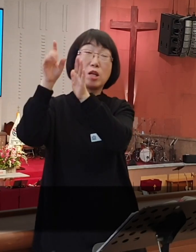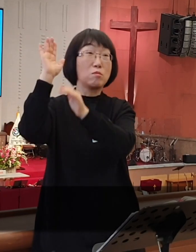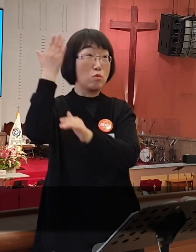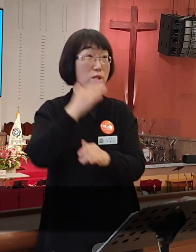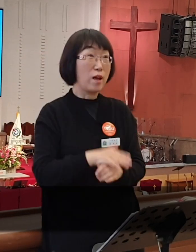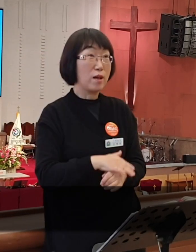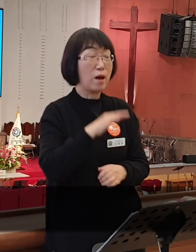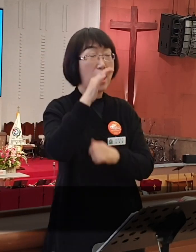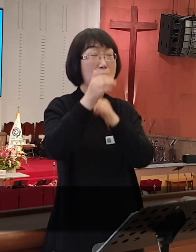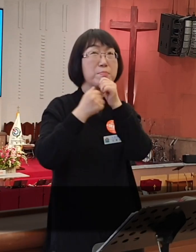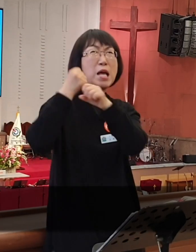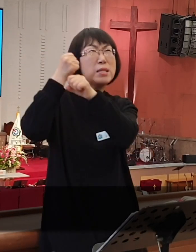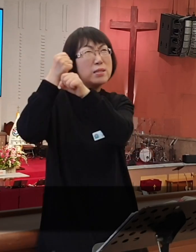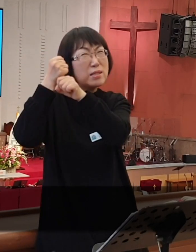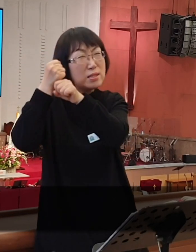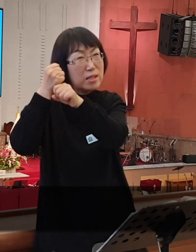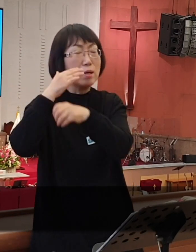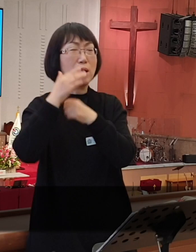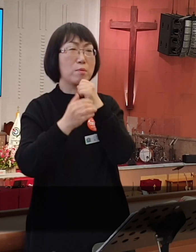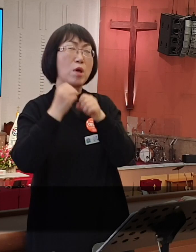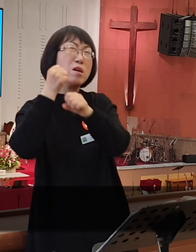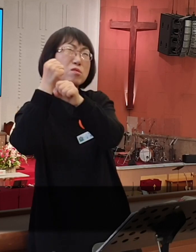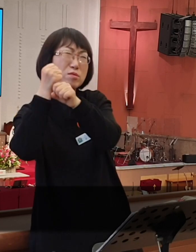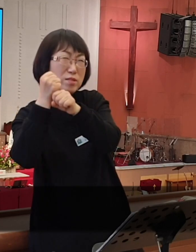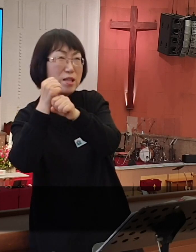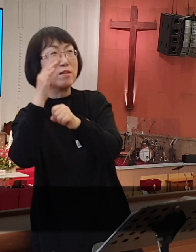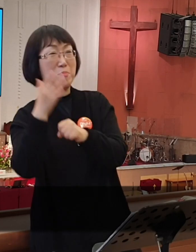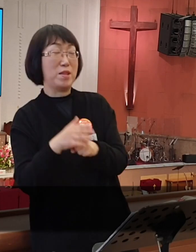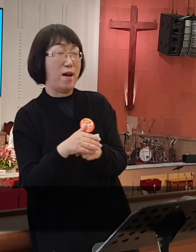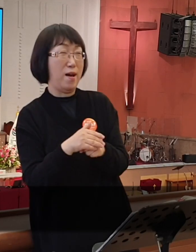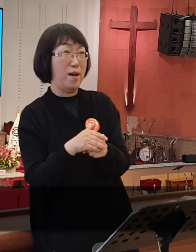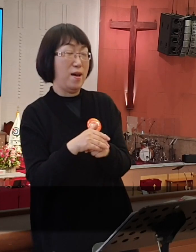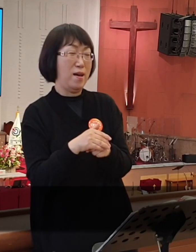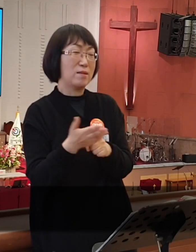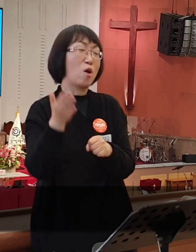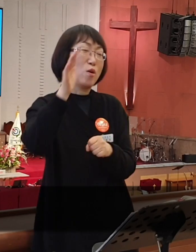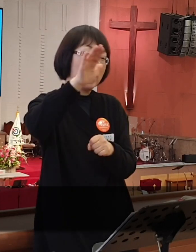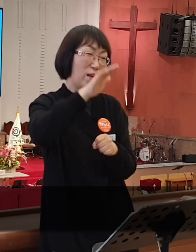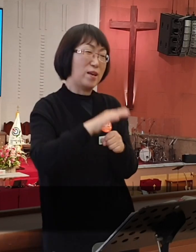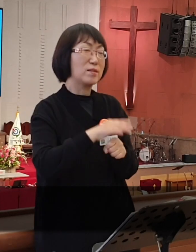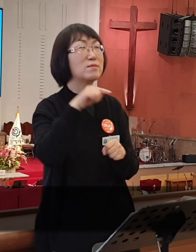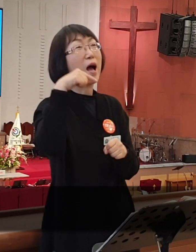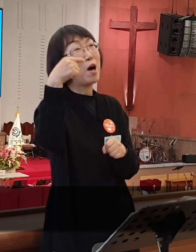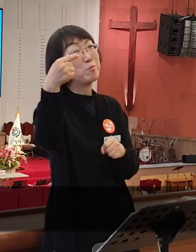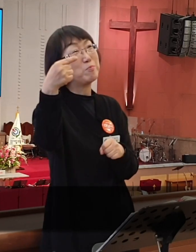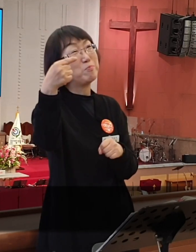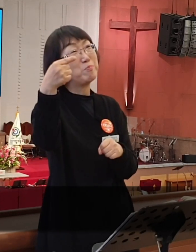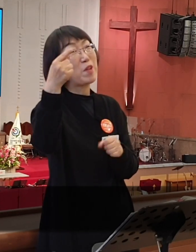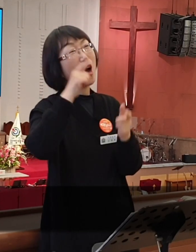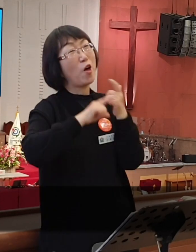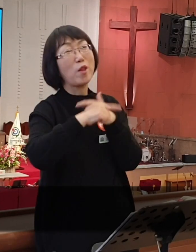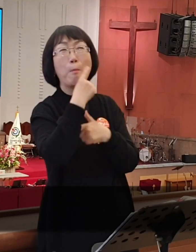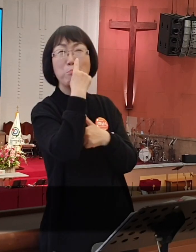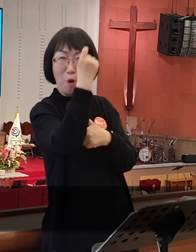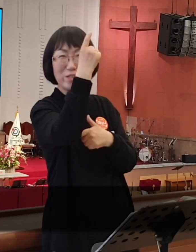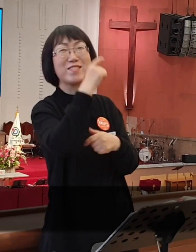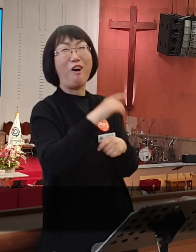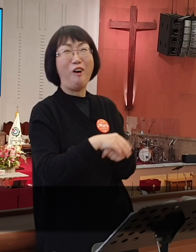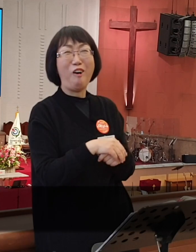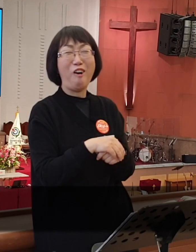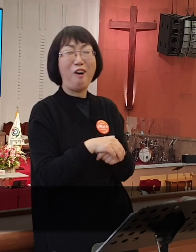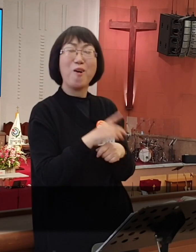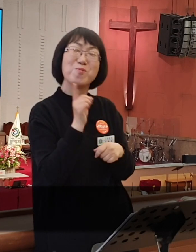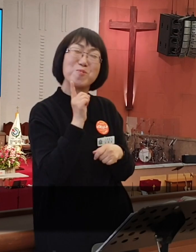믿어야죠. 하나님 의지해야 되죠. 하나님 말고 의지할 게 어디 있습니까? 그런데 그 다음 말이 더 멋지고